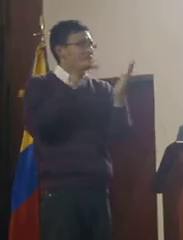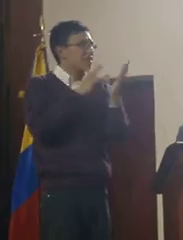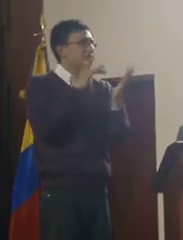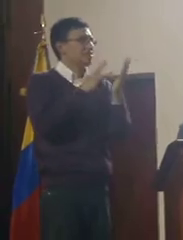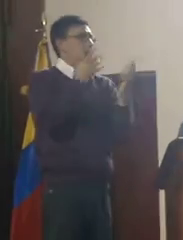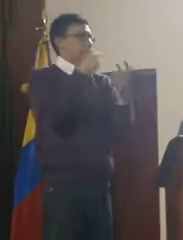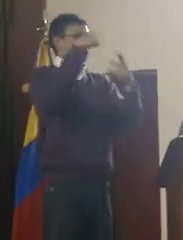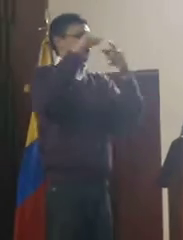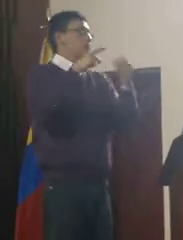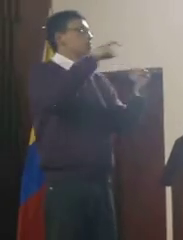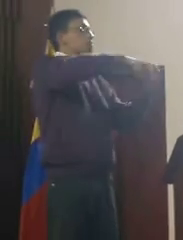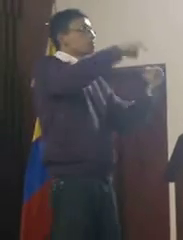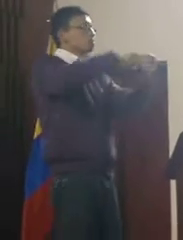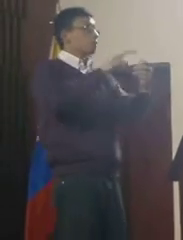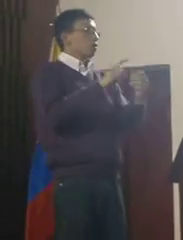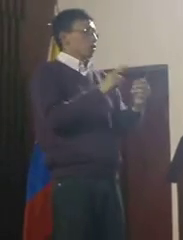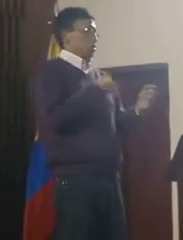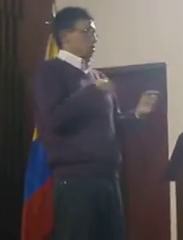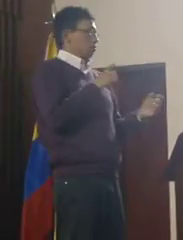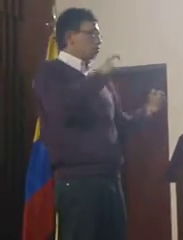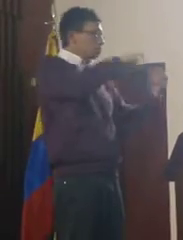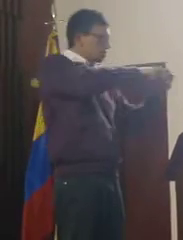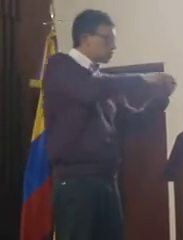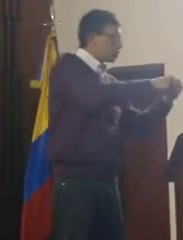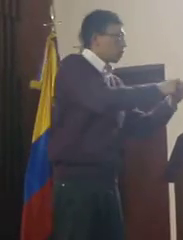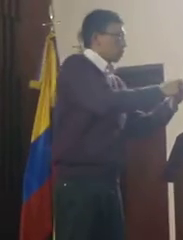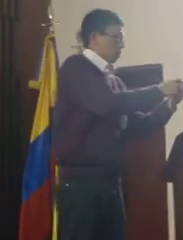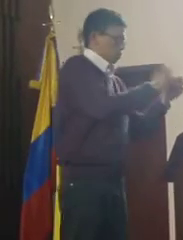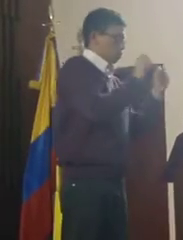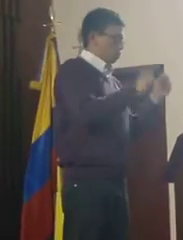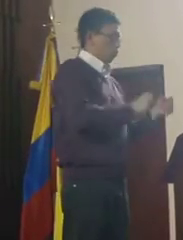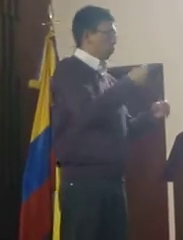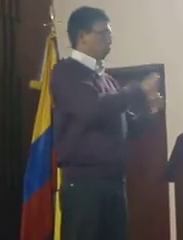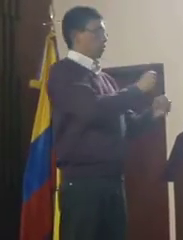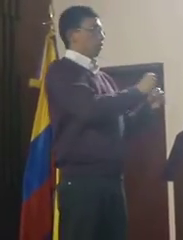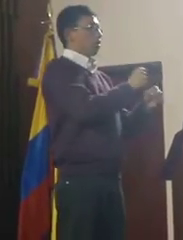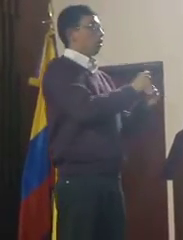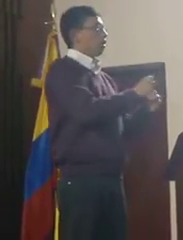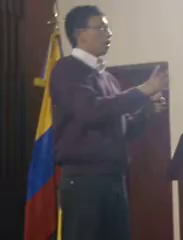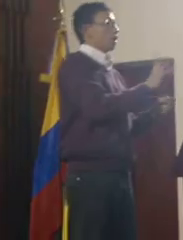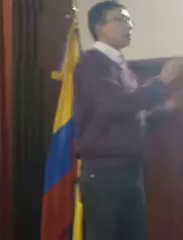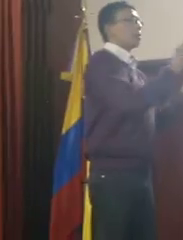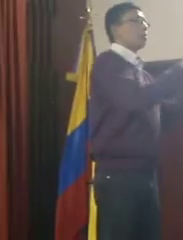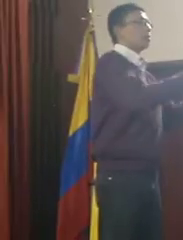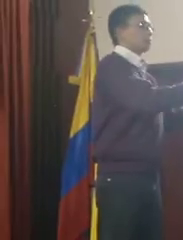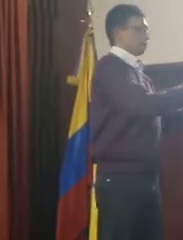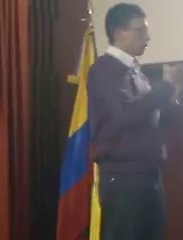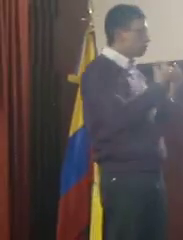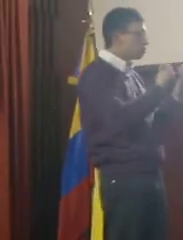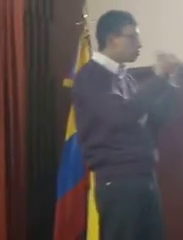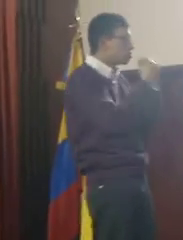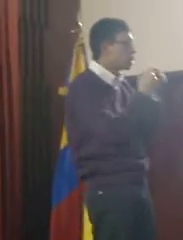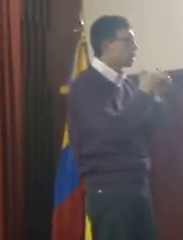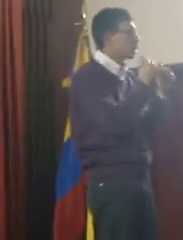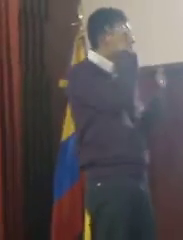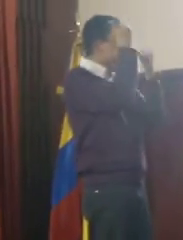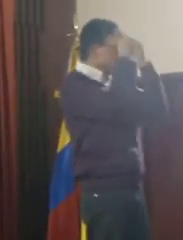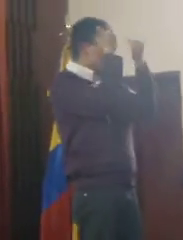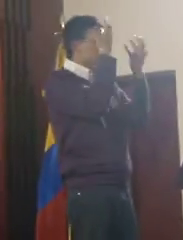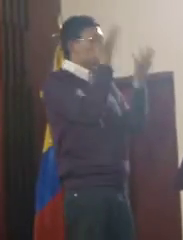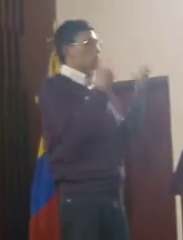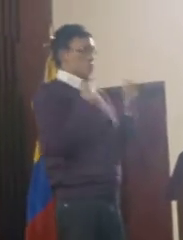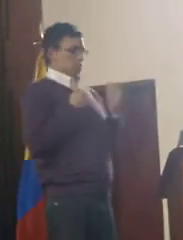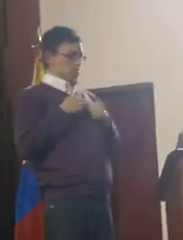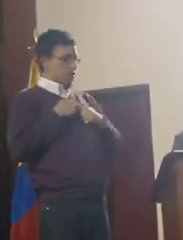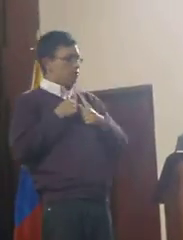esos espacios para que se puedan generar proyectos y microempresas de personas con discapacidad